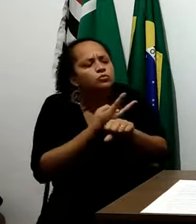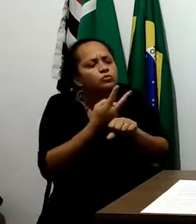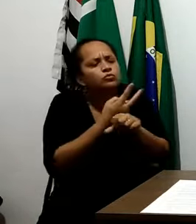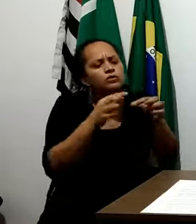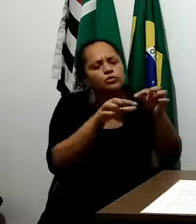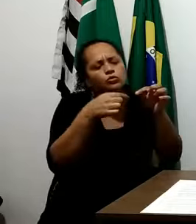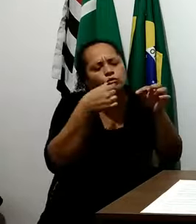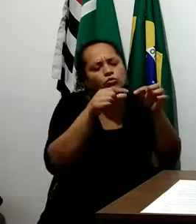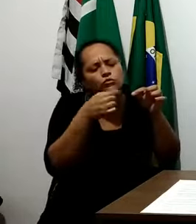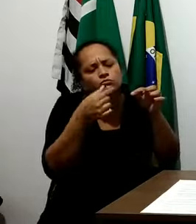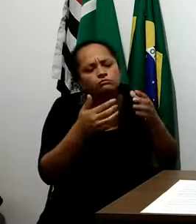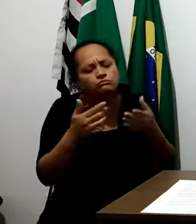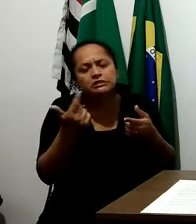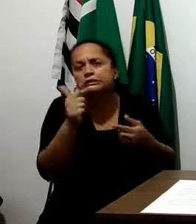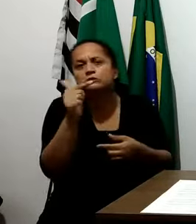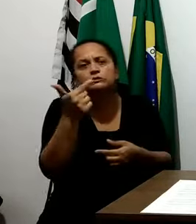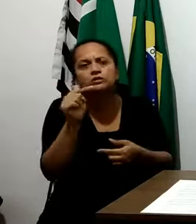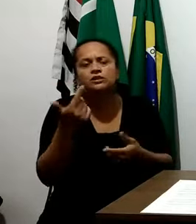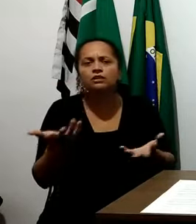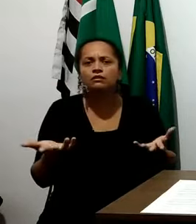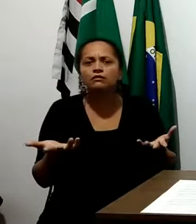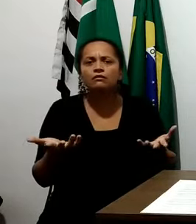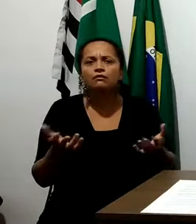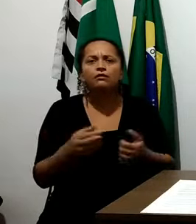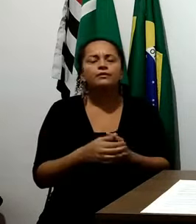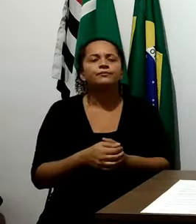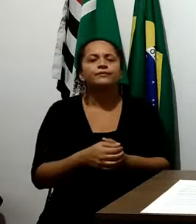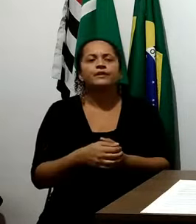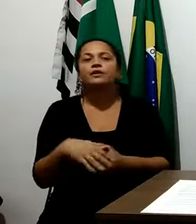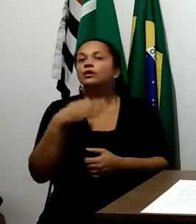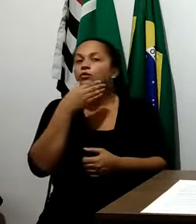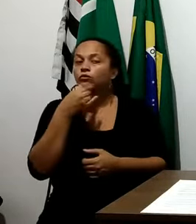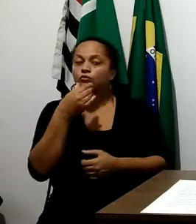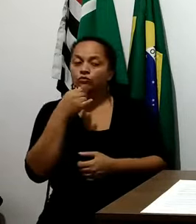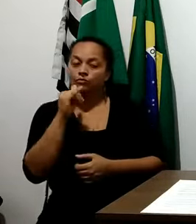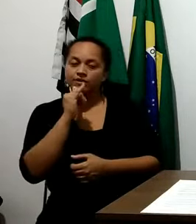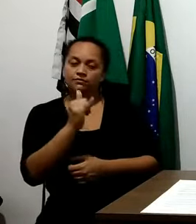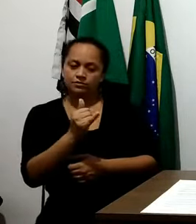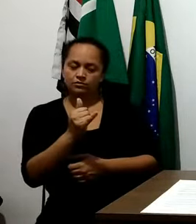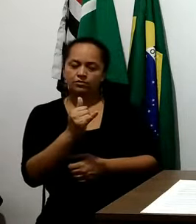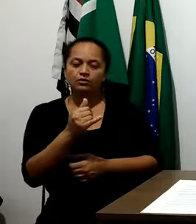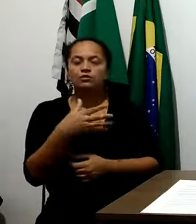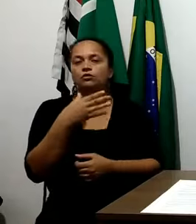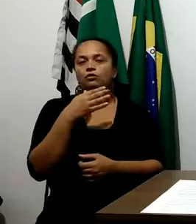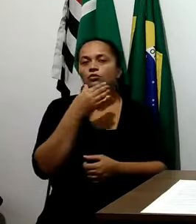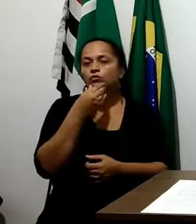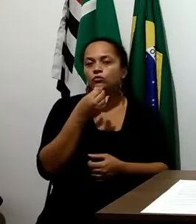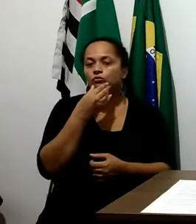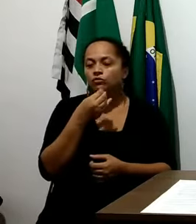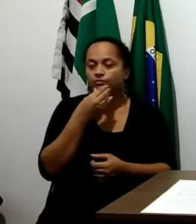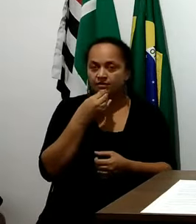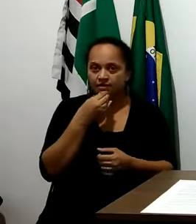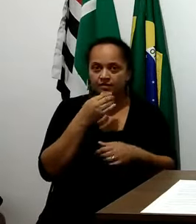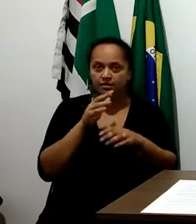viticultor: há 3 anos venho procurar fruto nesta figueira e não